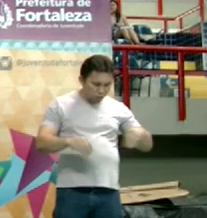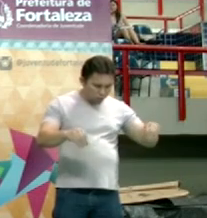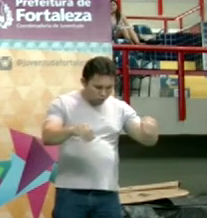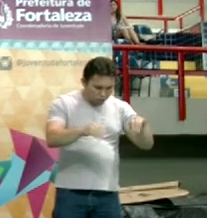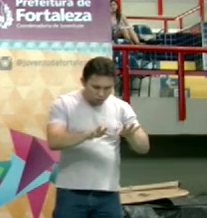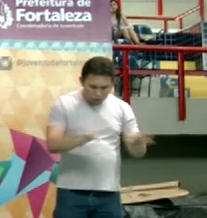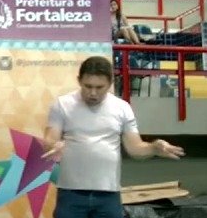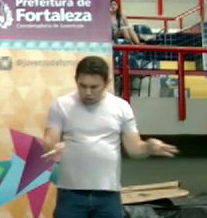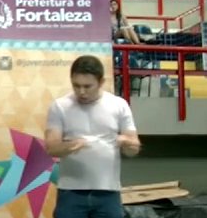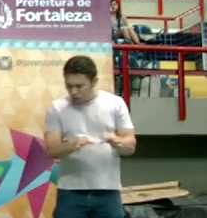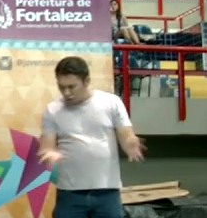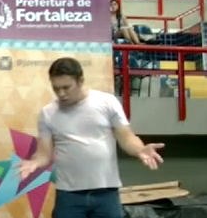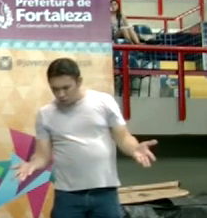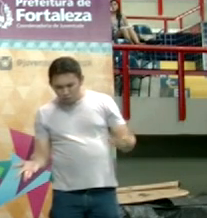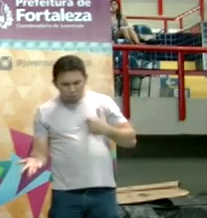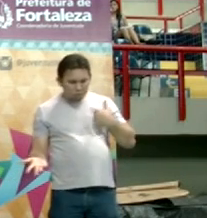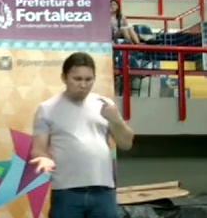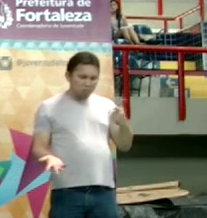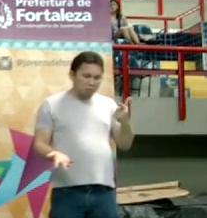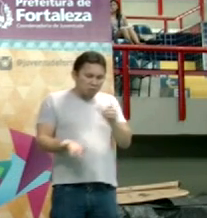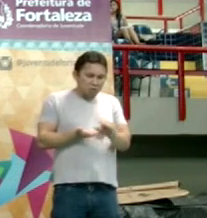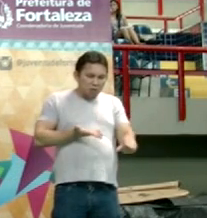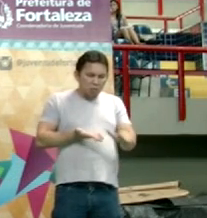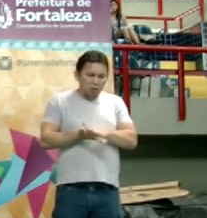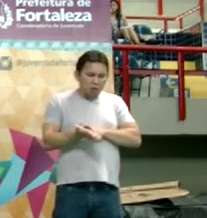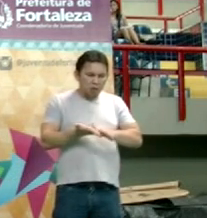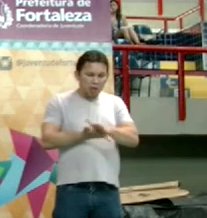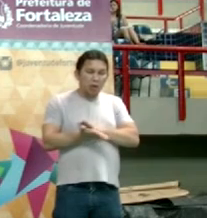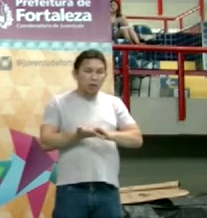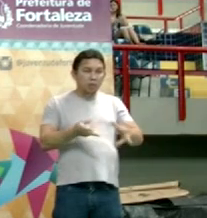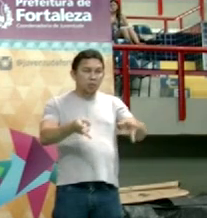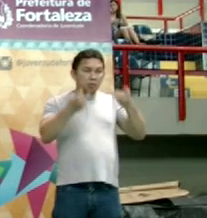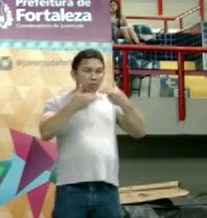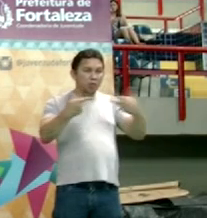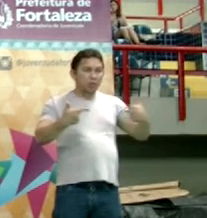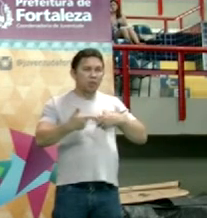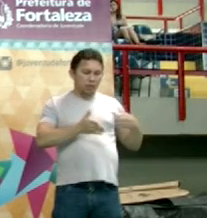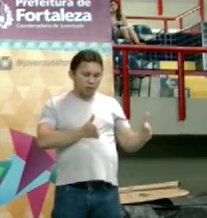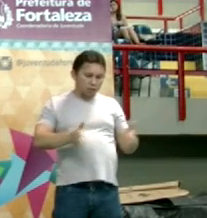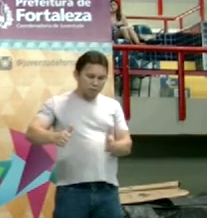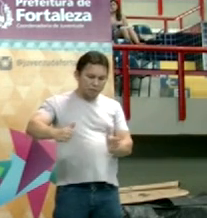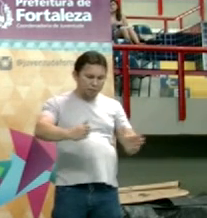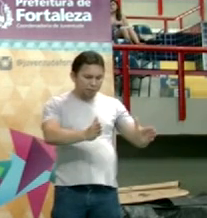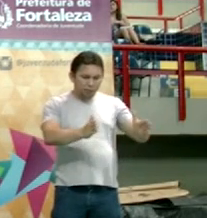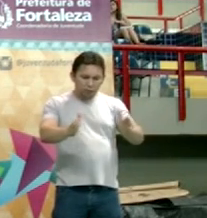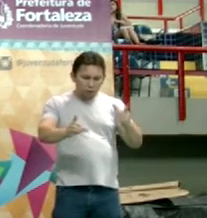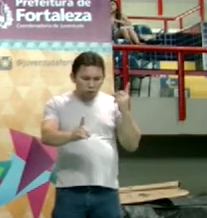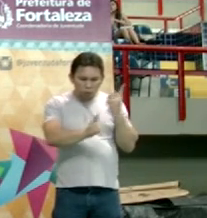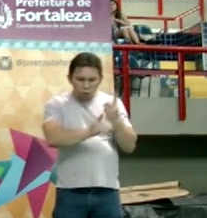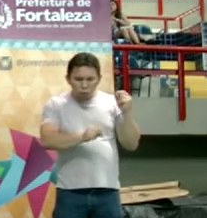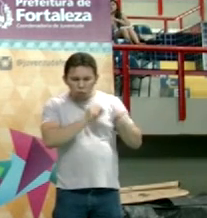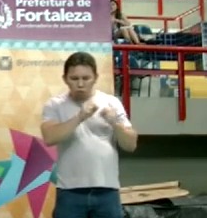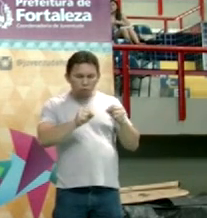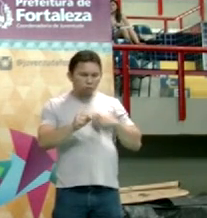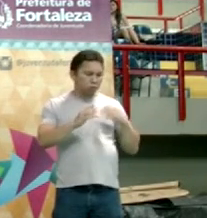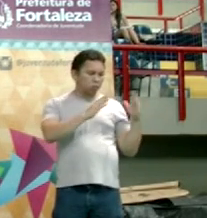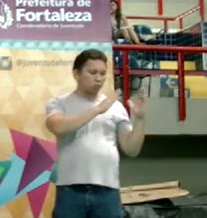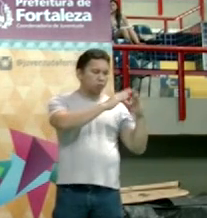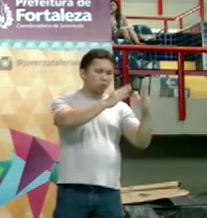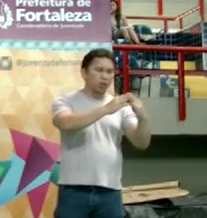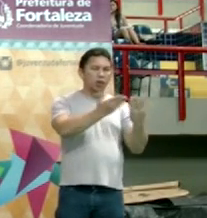terra simples, sem nenhum benefício. É fácil prever que nessas estradas não se encontram